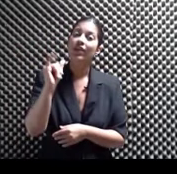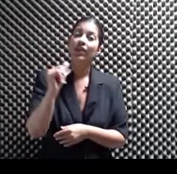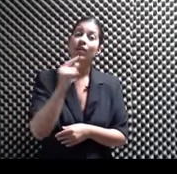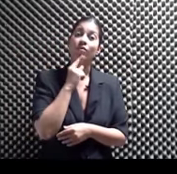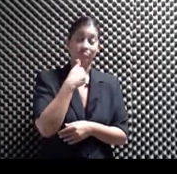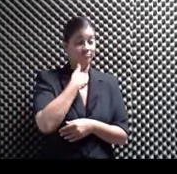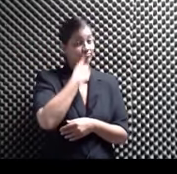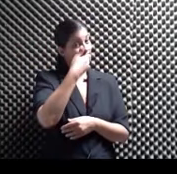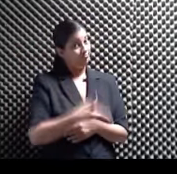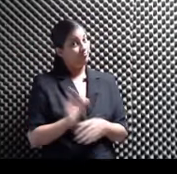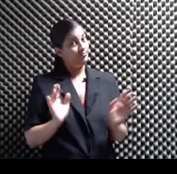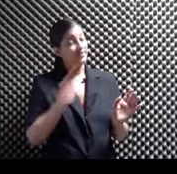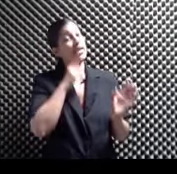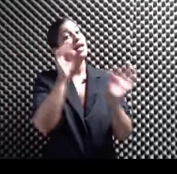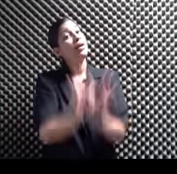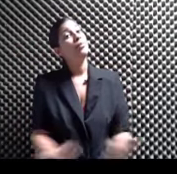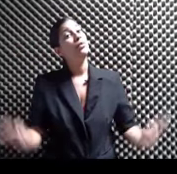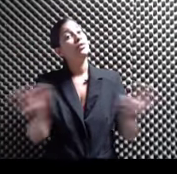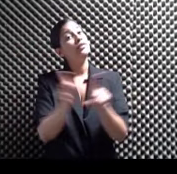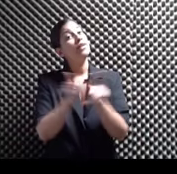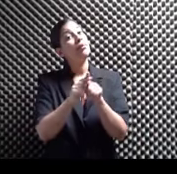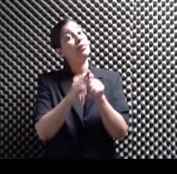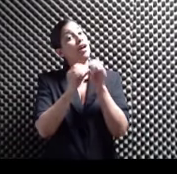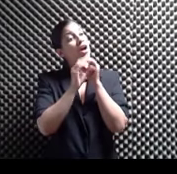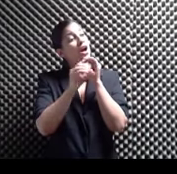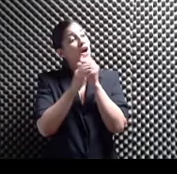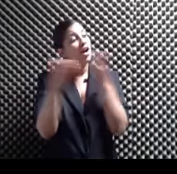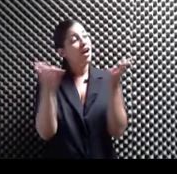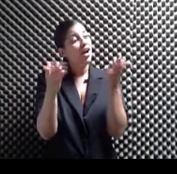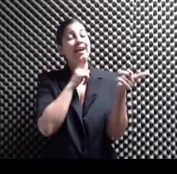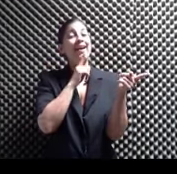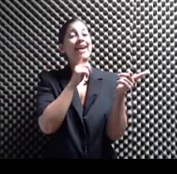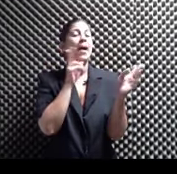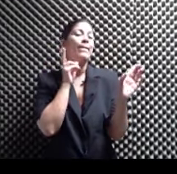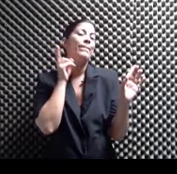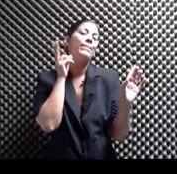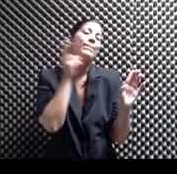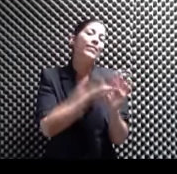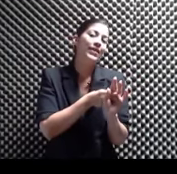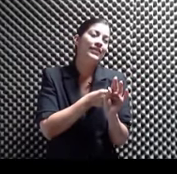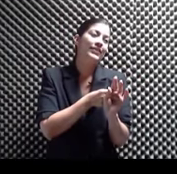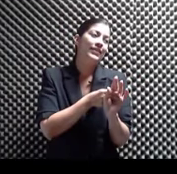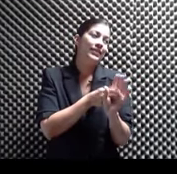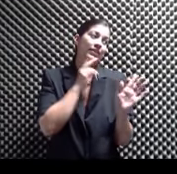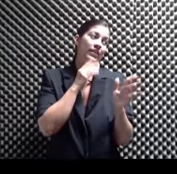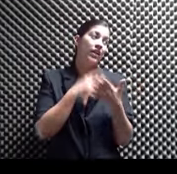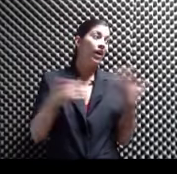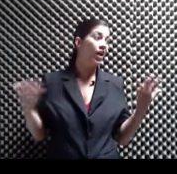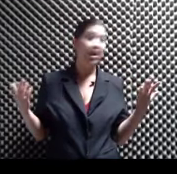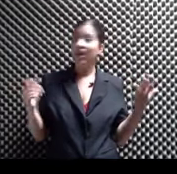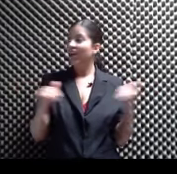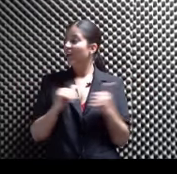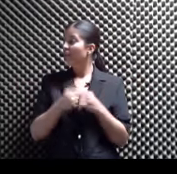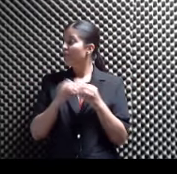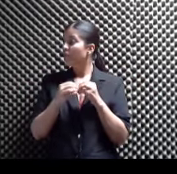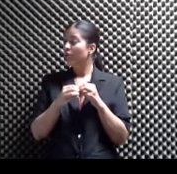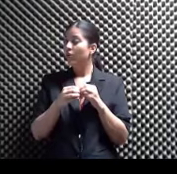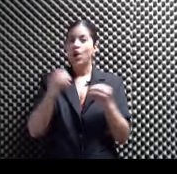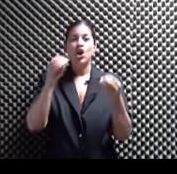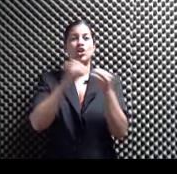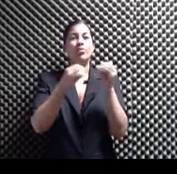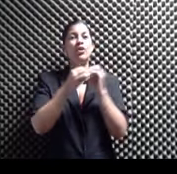una servidora. Y bueno, es importante también decir que es parte del ANDA. Yo no sé cómo decir ese número. Del